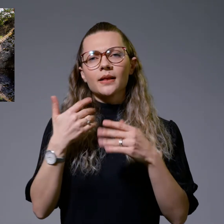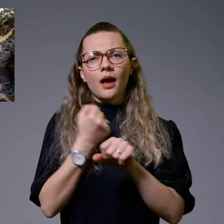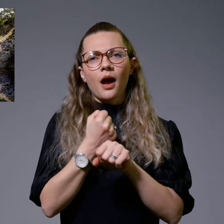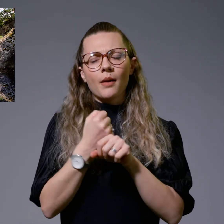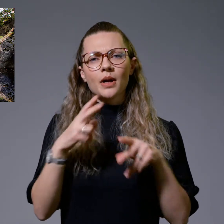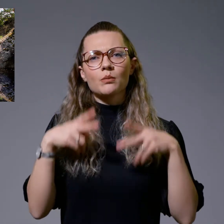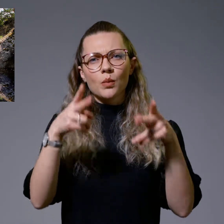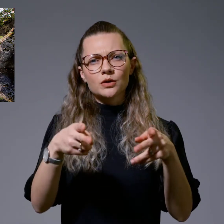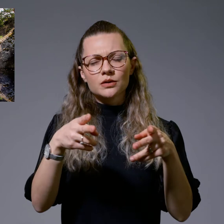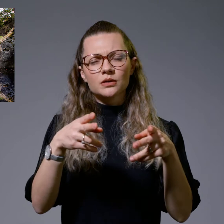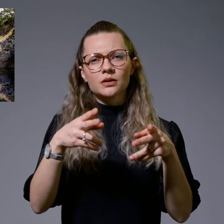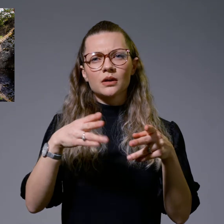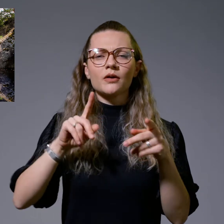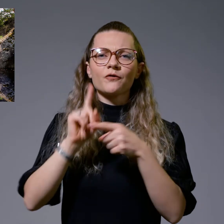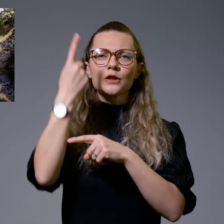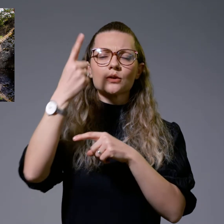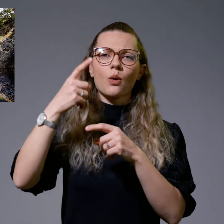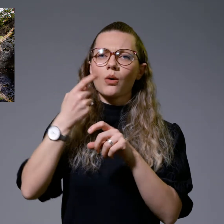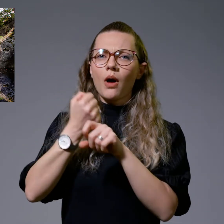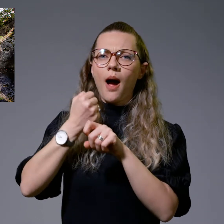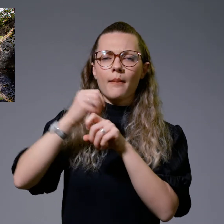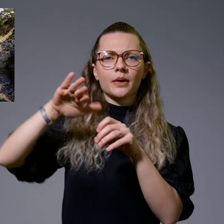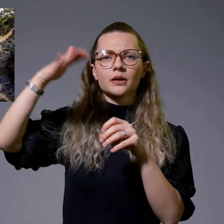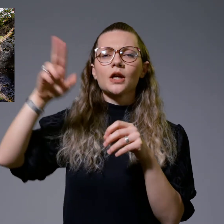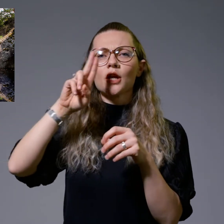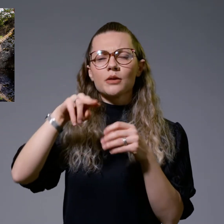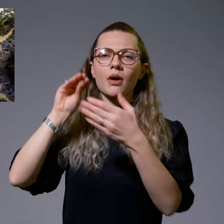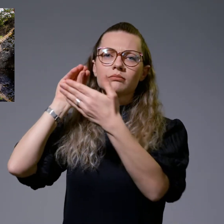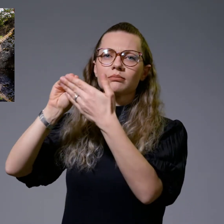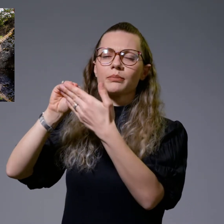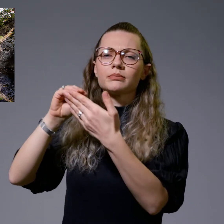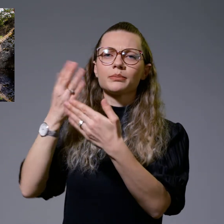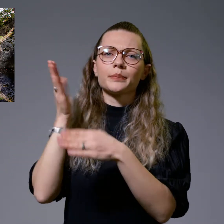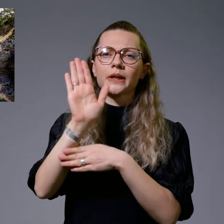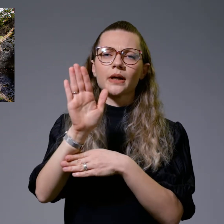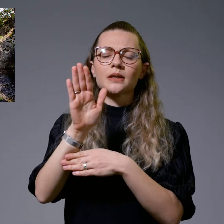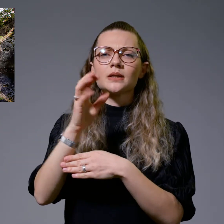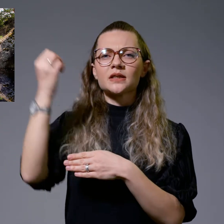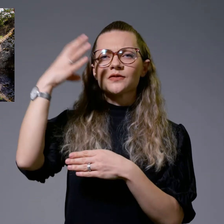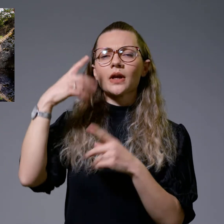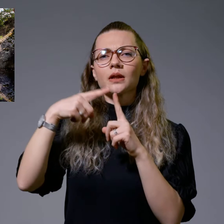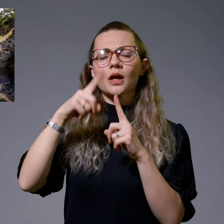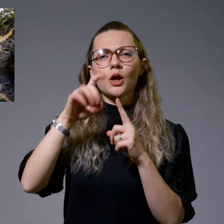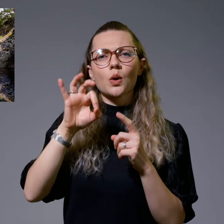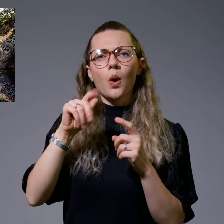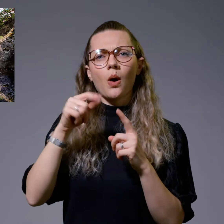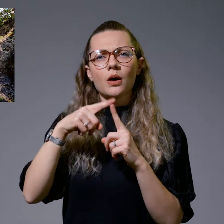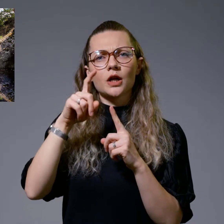на висока карпа, се наоѓа живопис со приказ на Свети Ѓорги, кој датира од